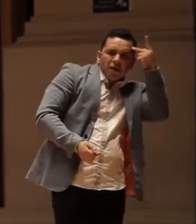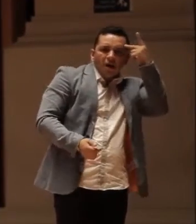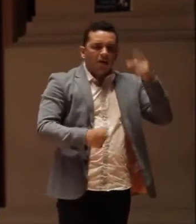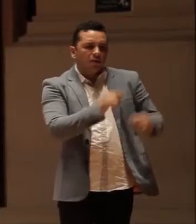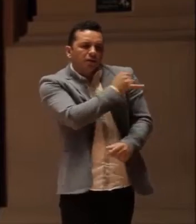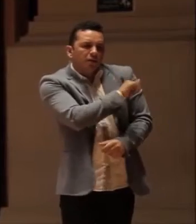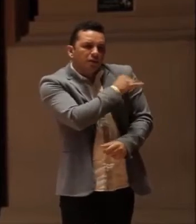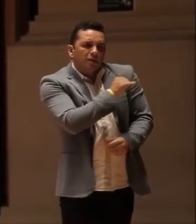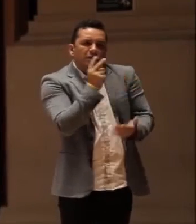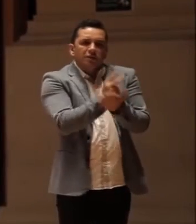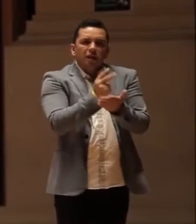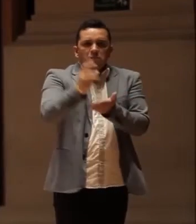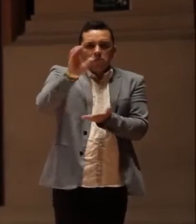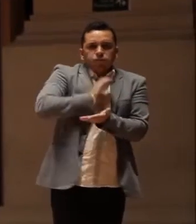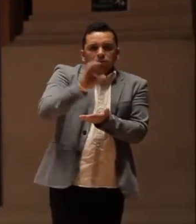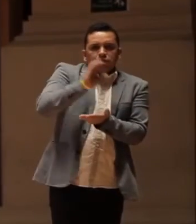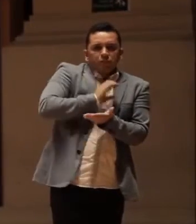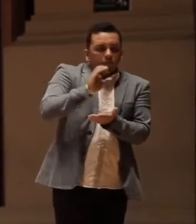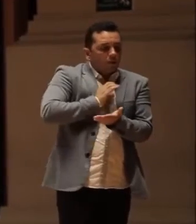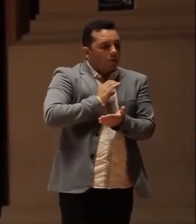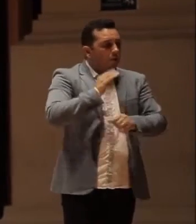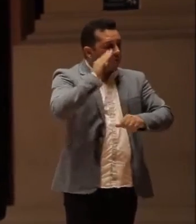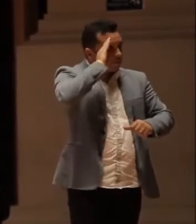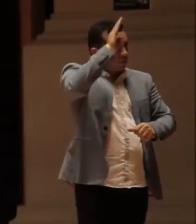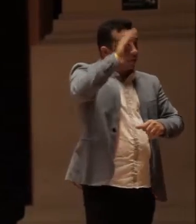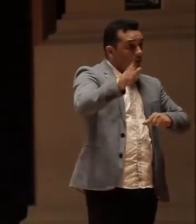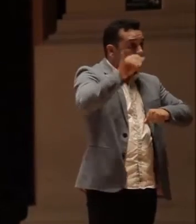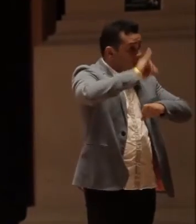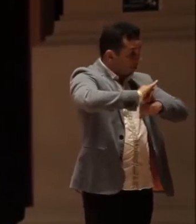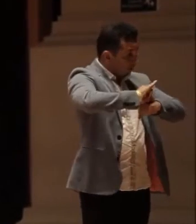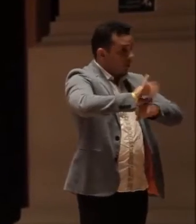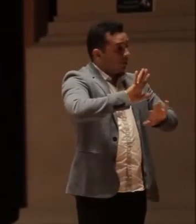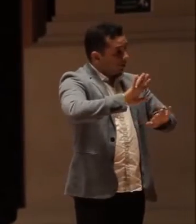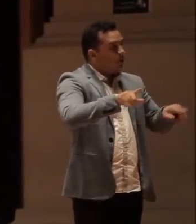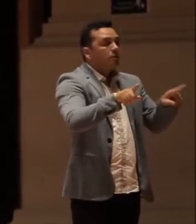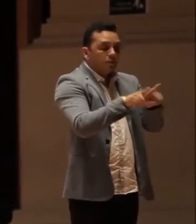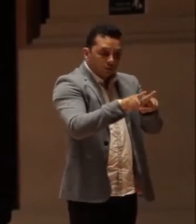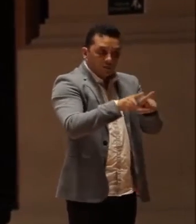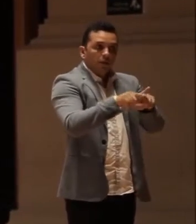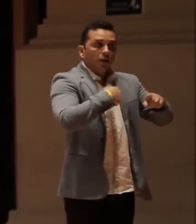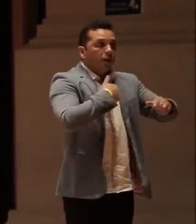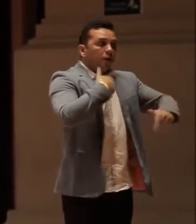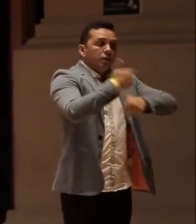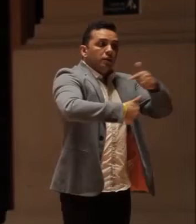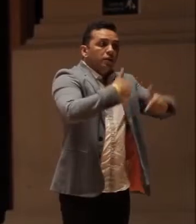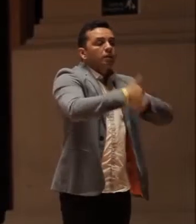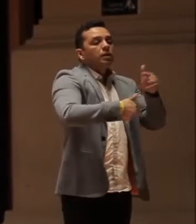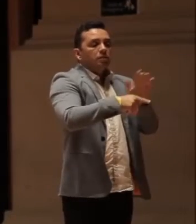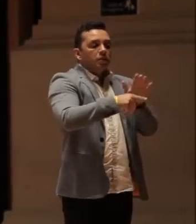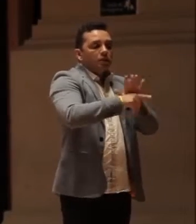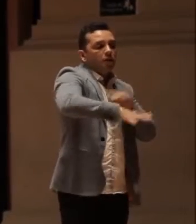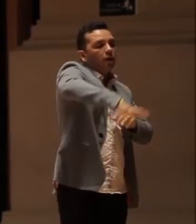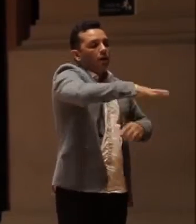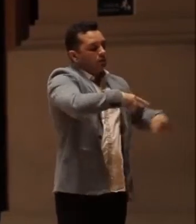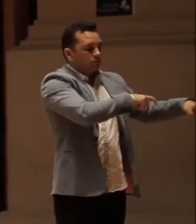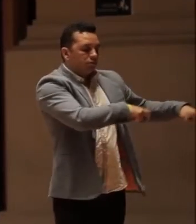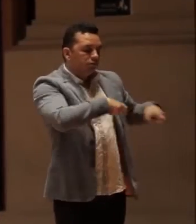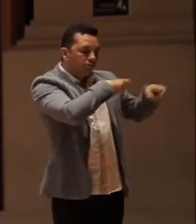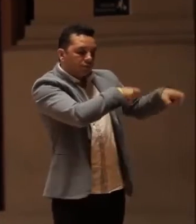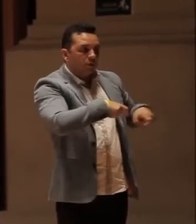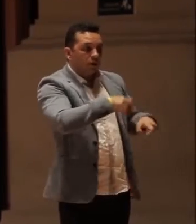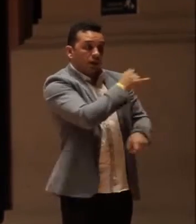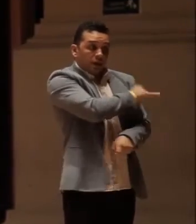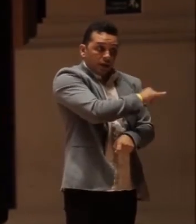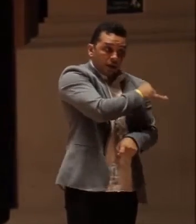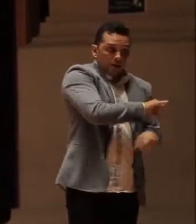recursos, a gente está falando da capital. Eu também estive fazendo muitas coisas nos interiores do Rio e de São